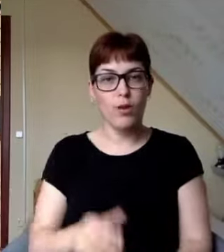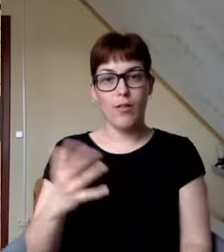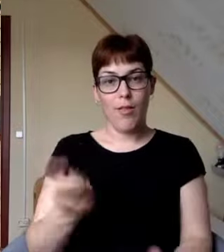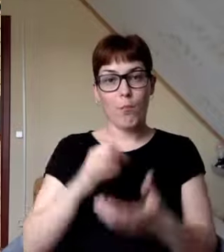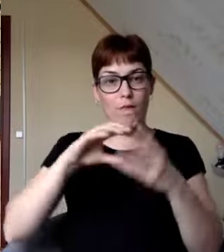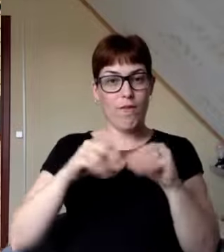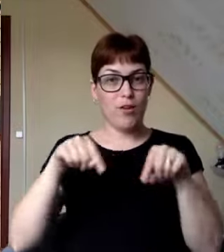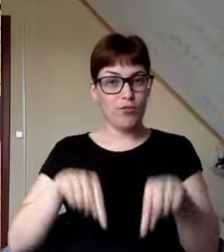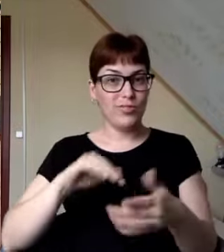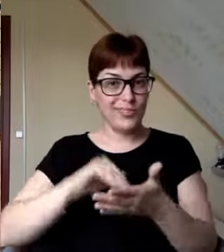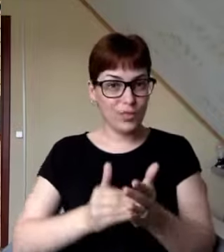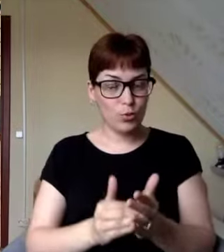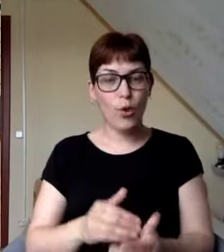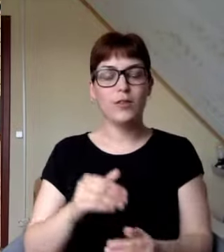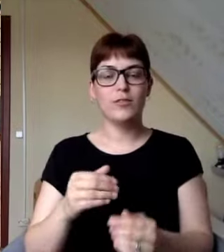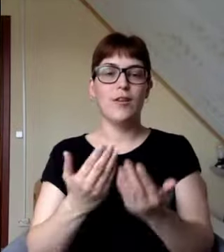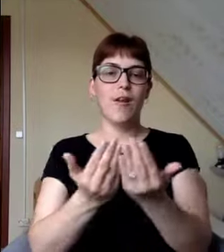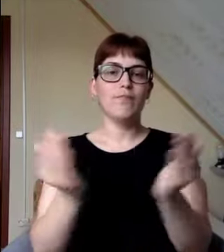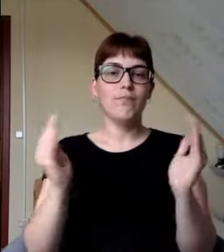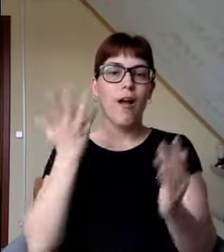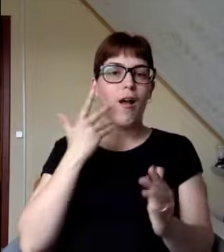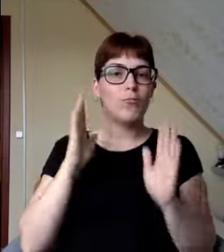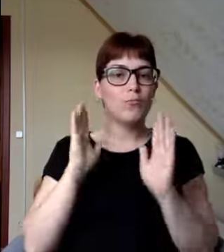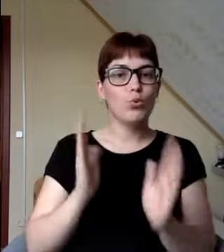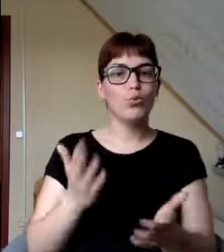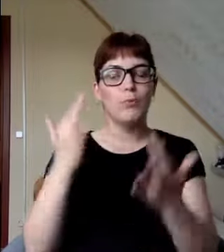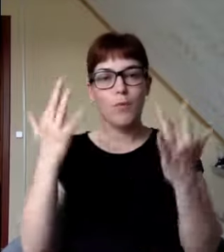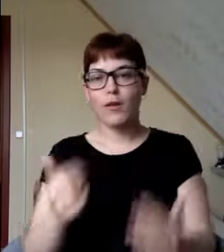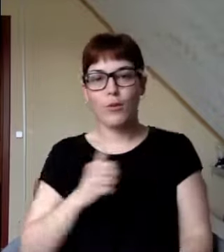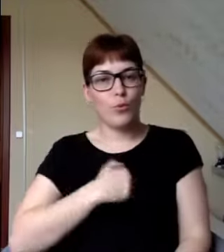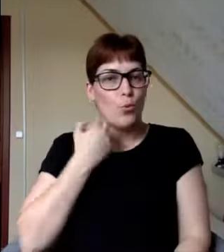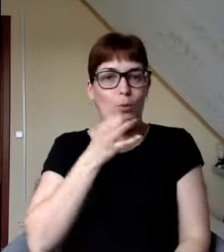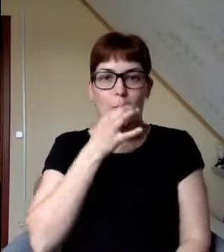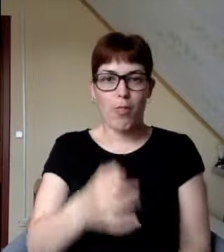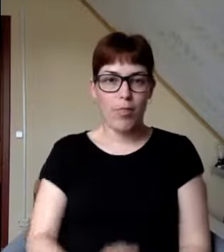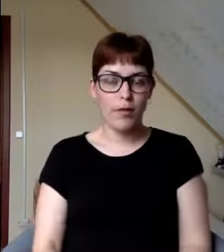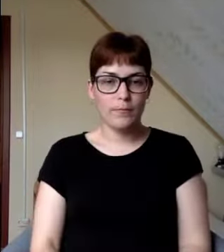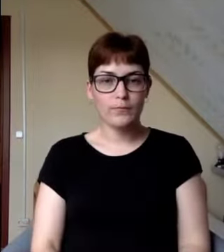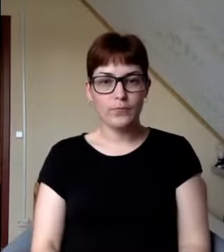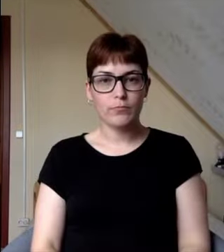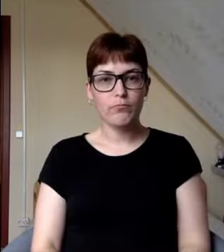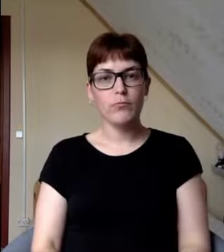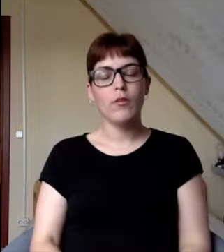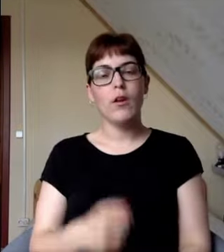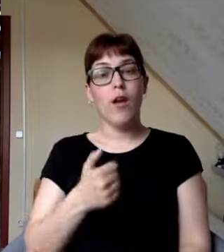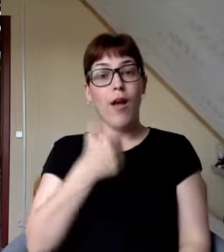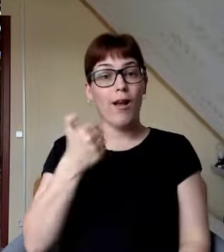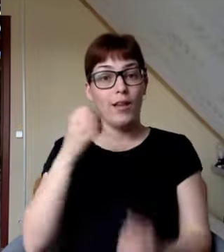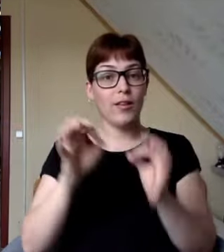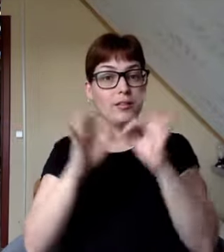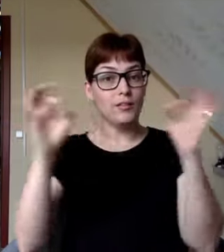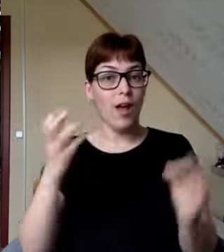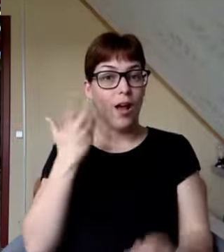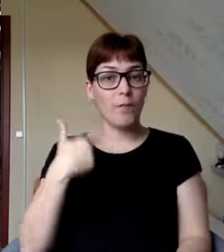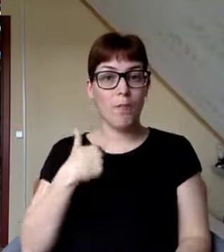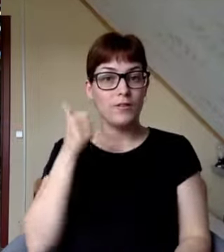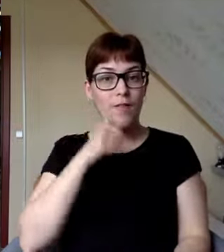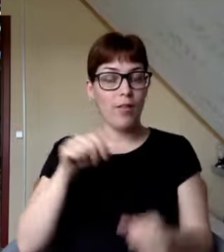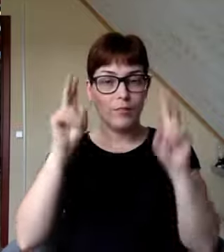vērā šā brīža situāciju, katerasē varētu notikt kāds pasākums grūti spriest. Katrā ziņā, gada sākumā,